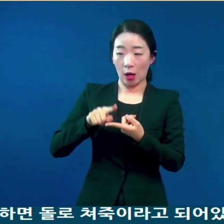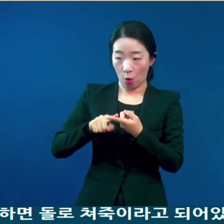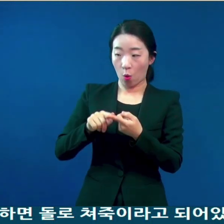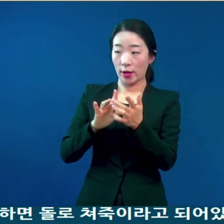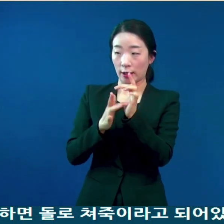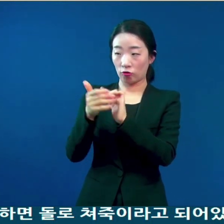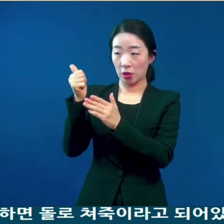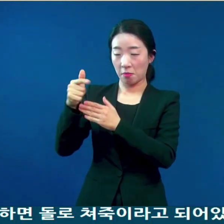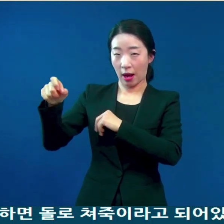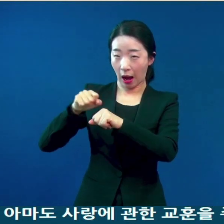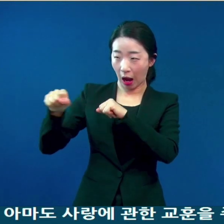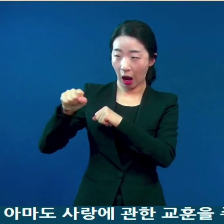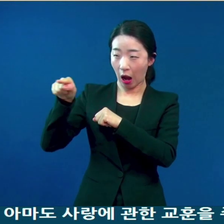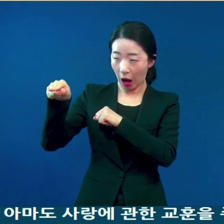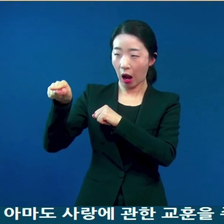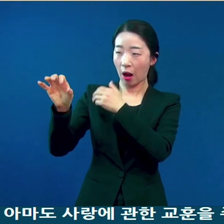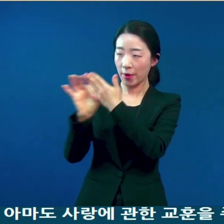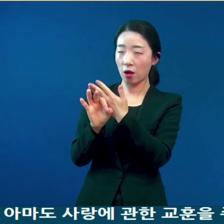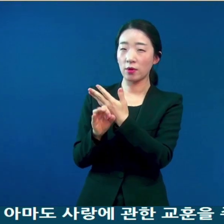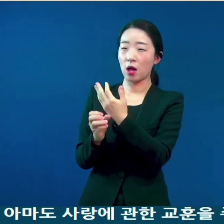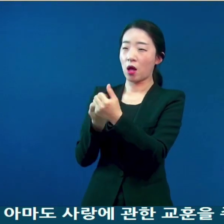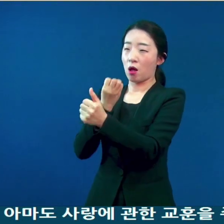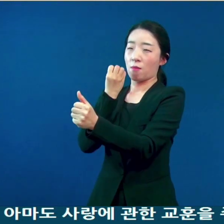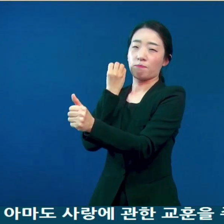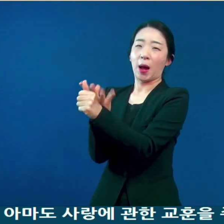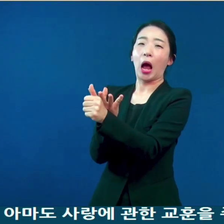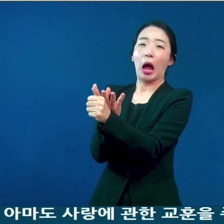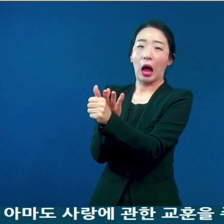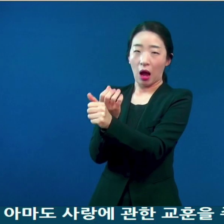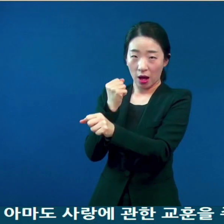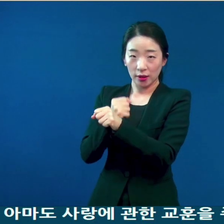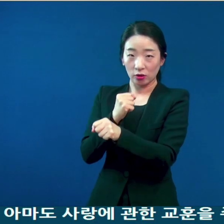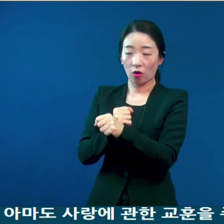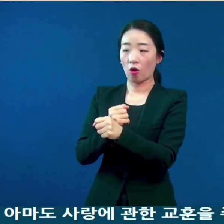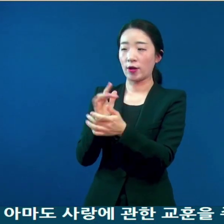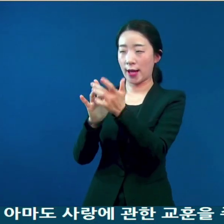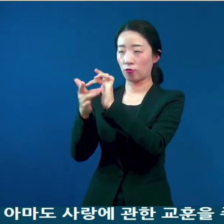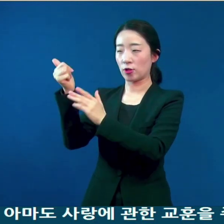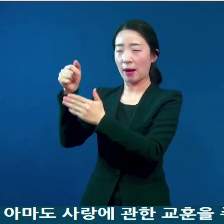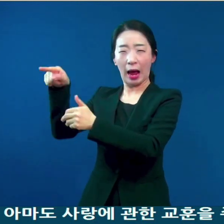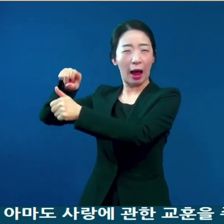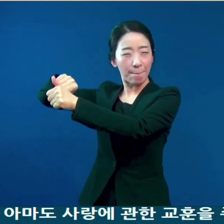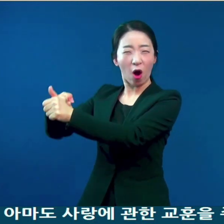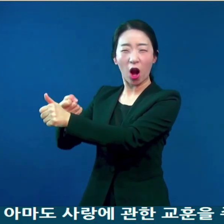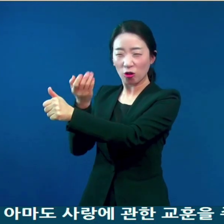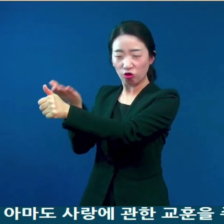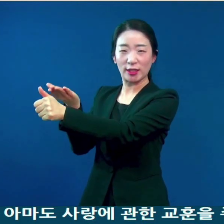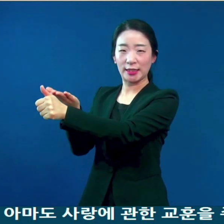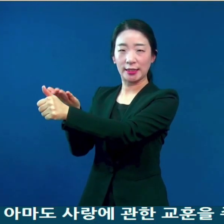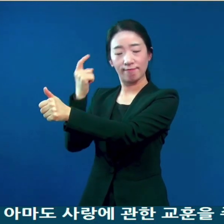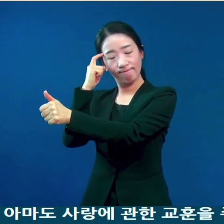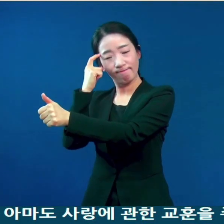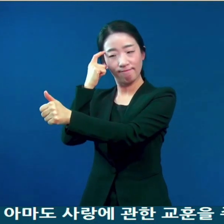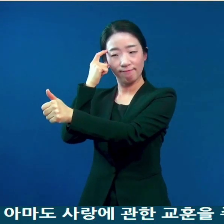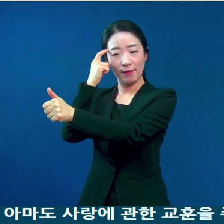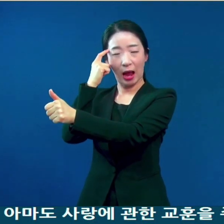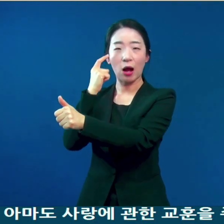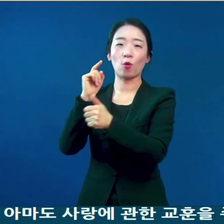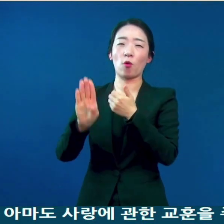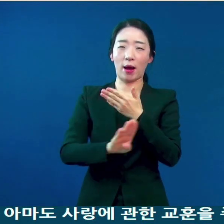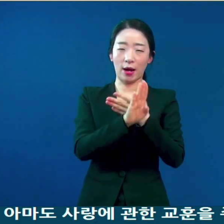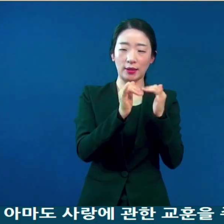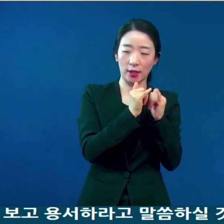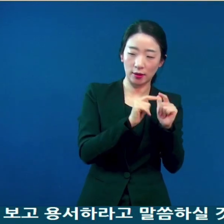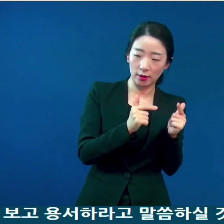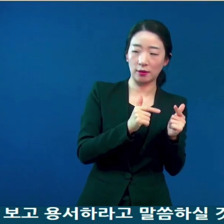경우 그걸 바로 고발하여서 예수님을 벌하고자 계획을 하고, 이들은